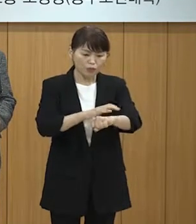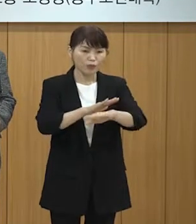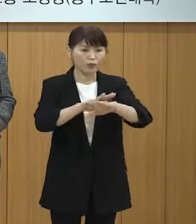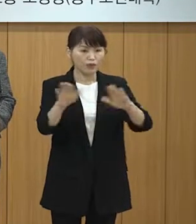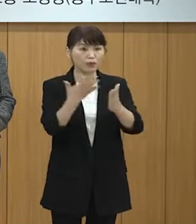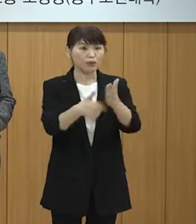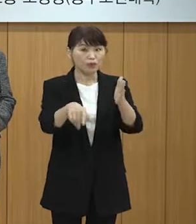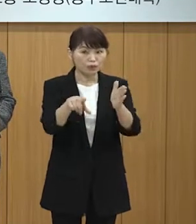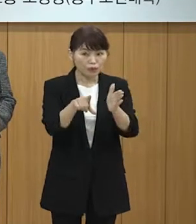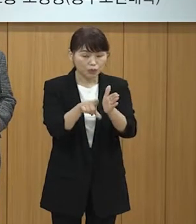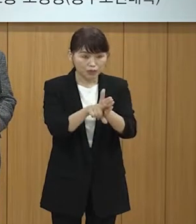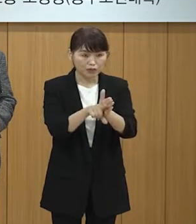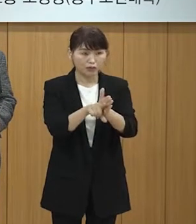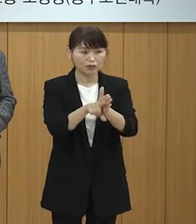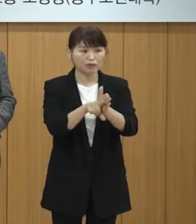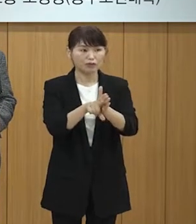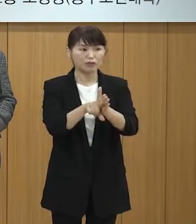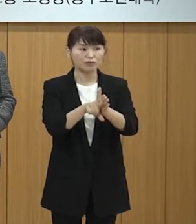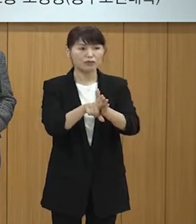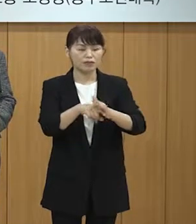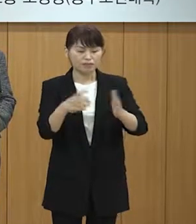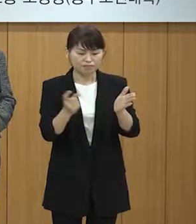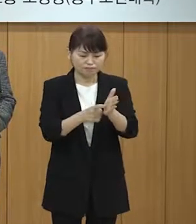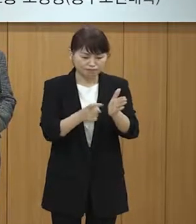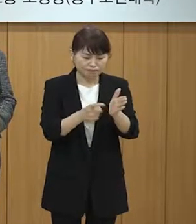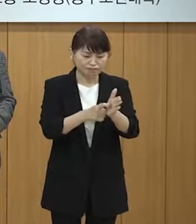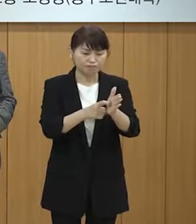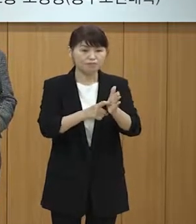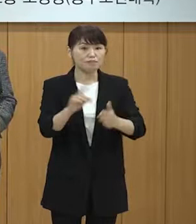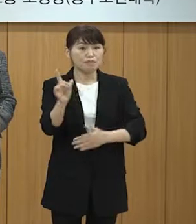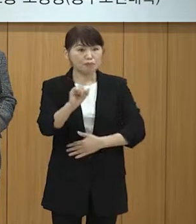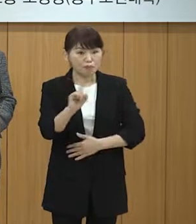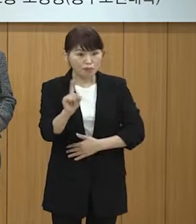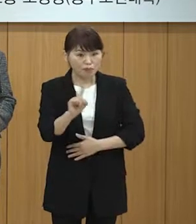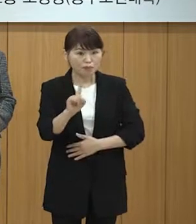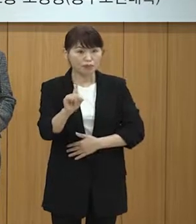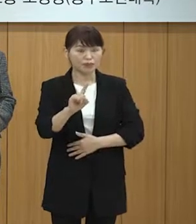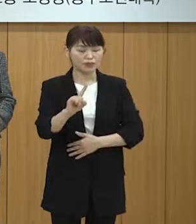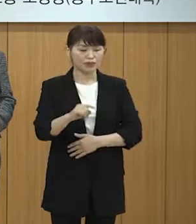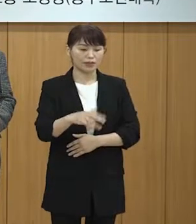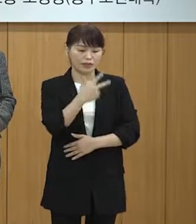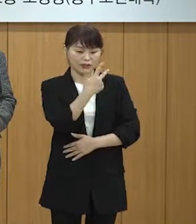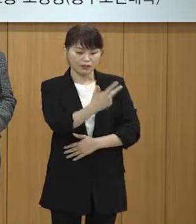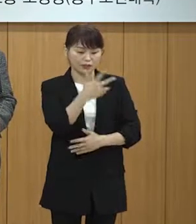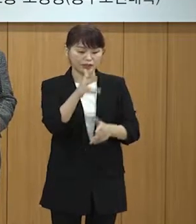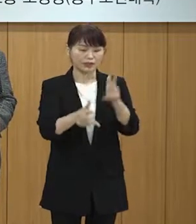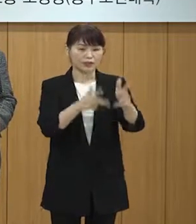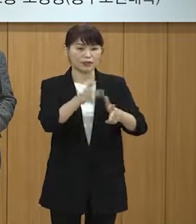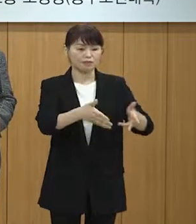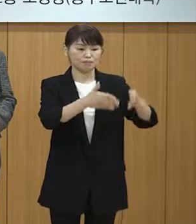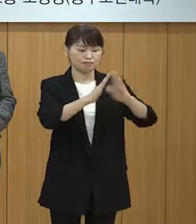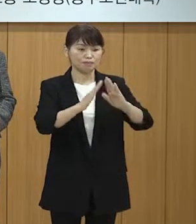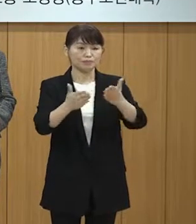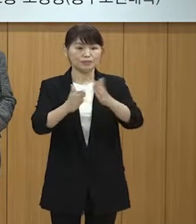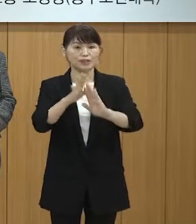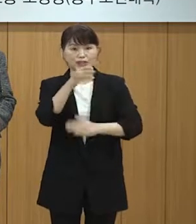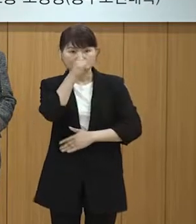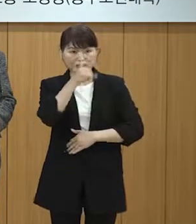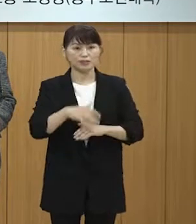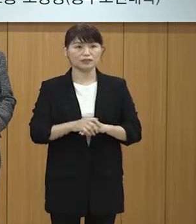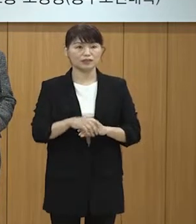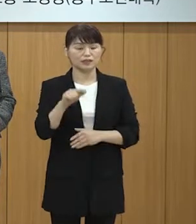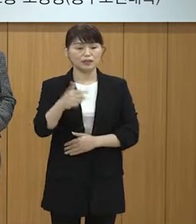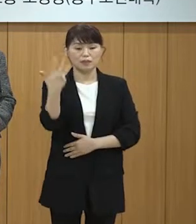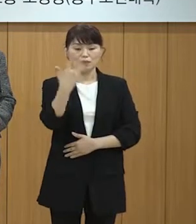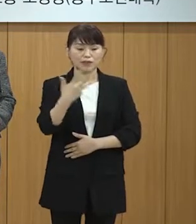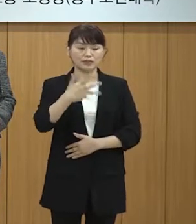놓치면 실효성이 떨어지는 시급을 요하는 7개 주요 사업에 대하여 84억 4,400만